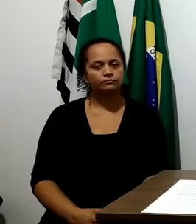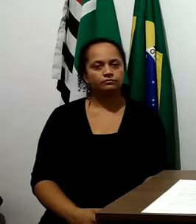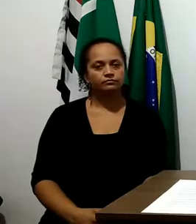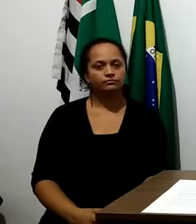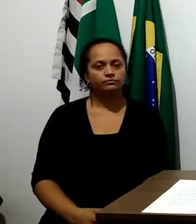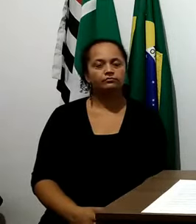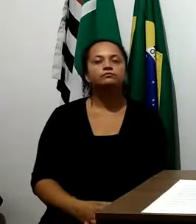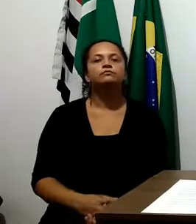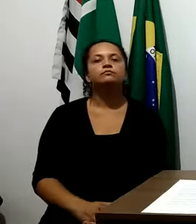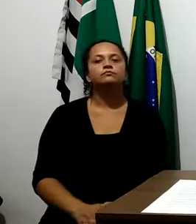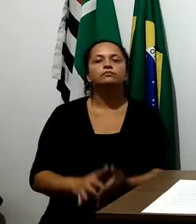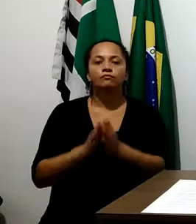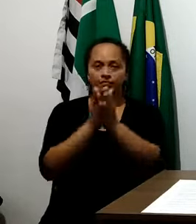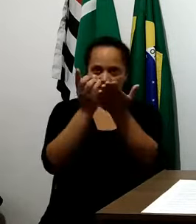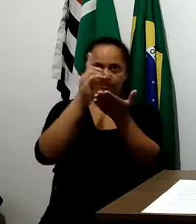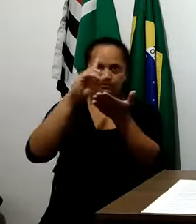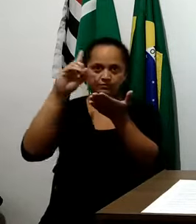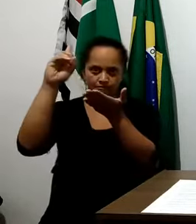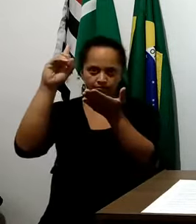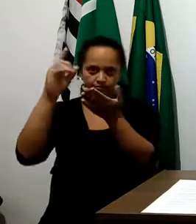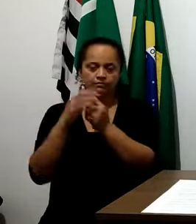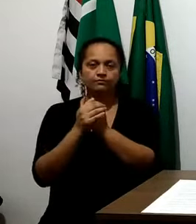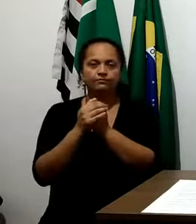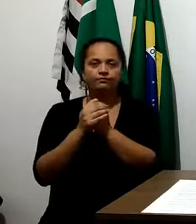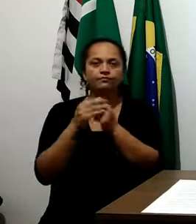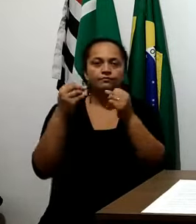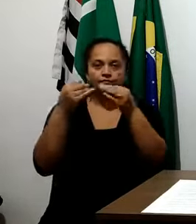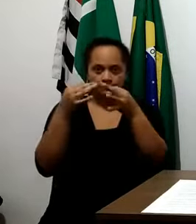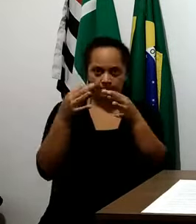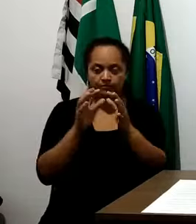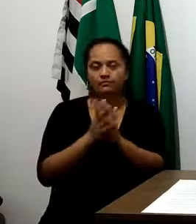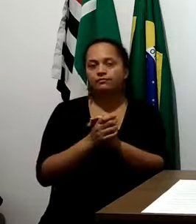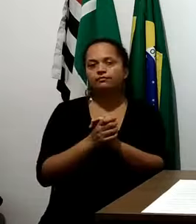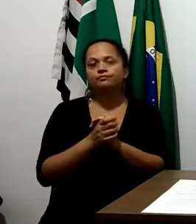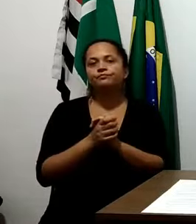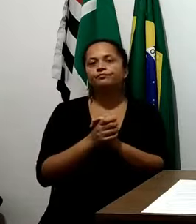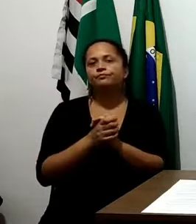1 Timóteo, capítulo 2, versículo 4, nada mais